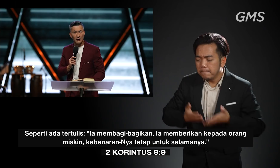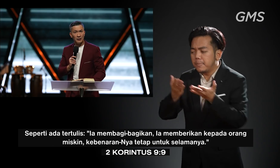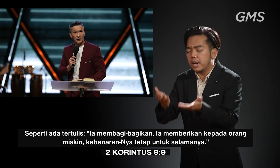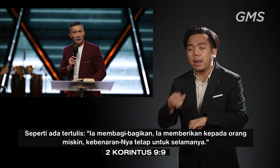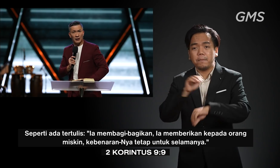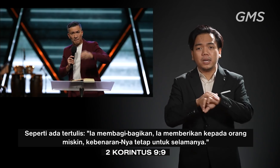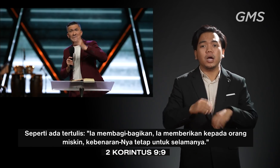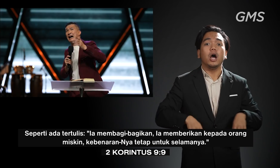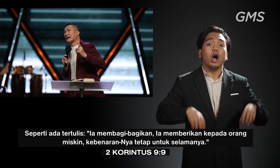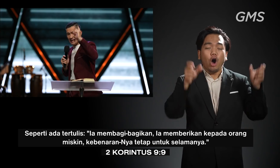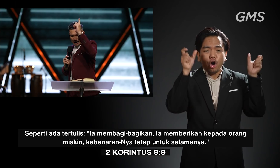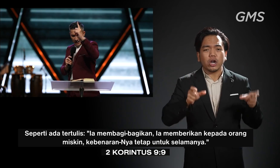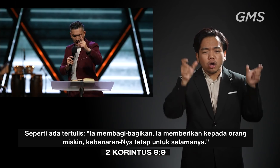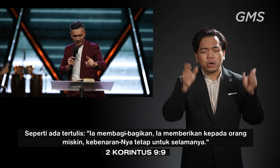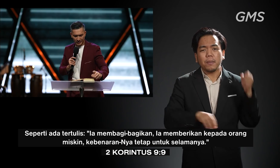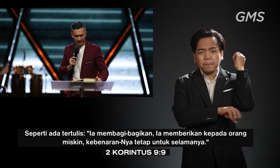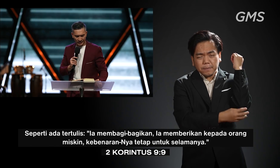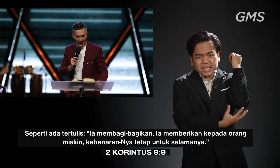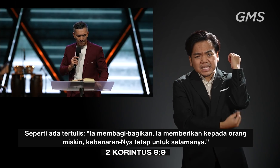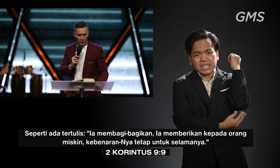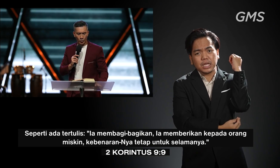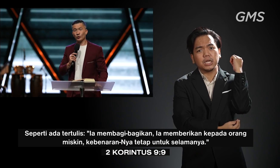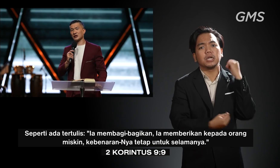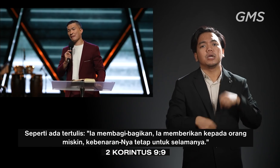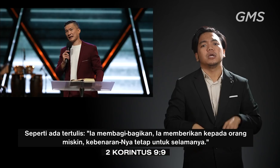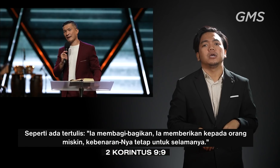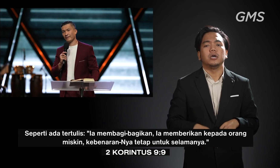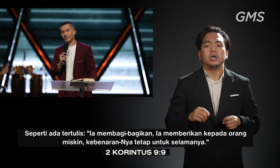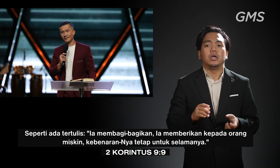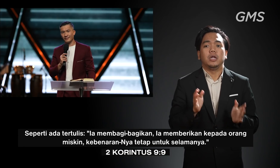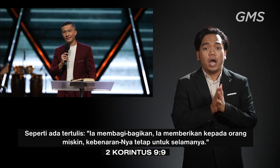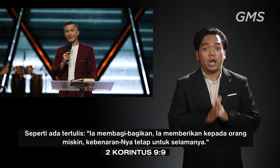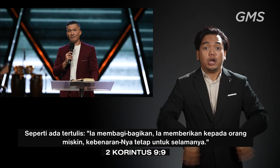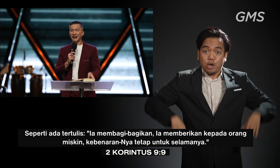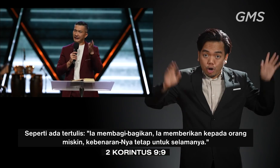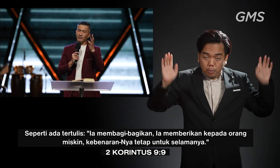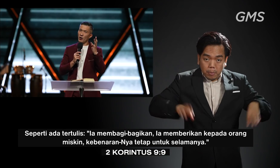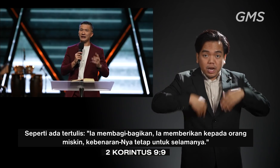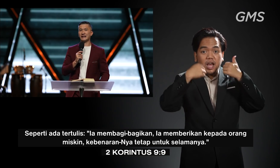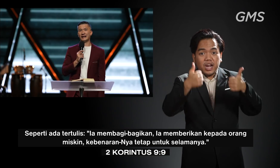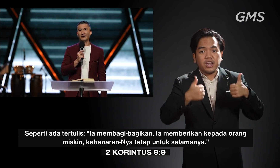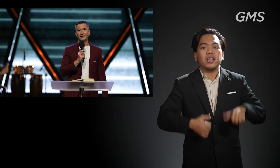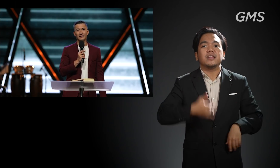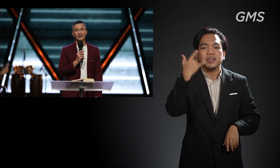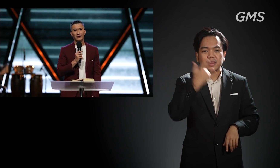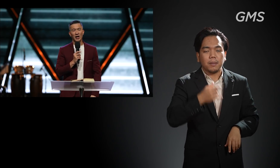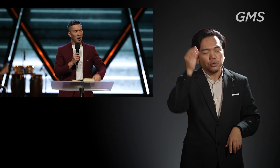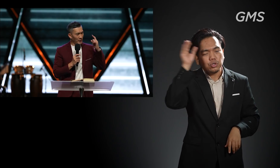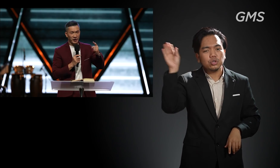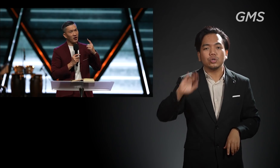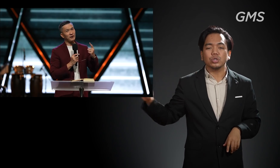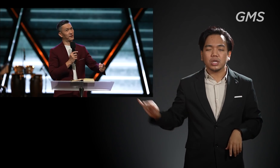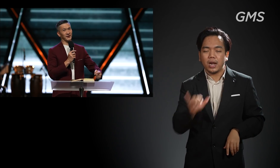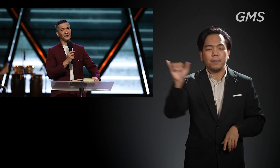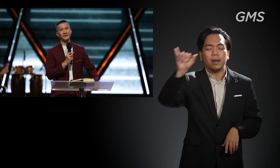sana. Kebenarannya tetap untuk selamanya. Miliki prioritas ini.